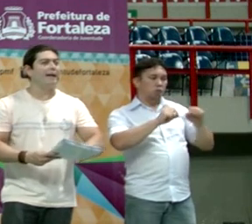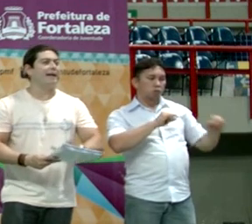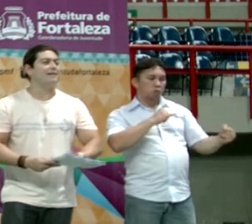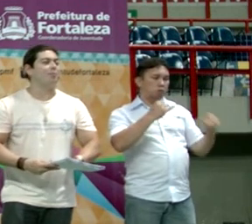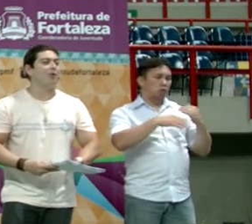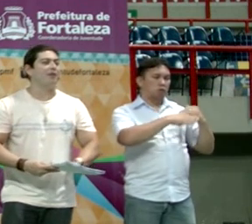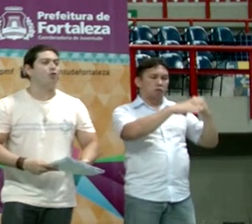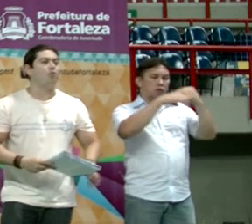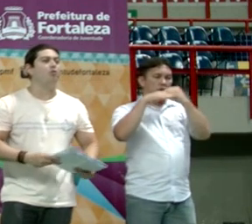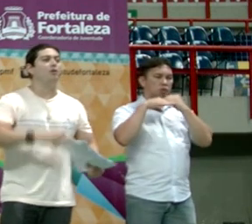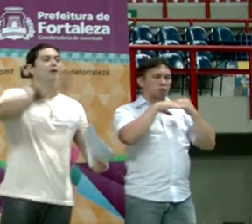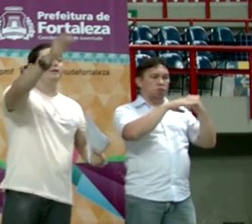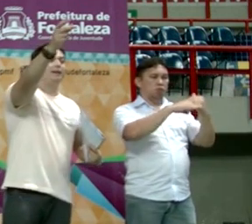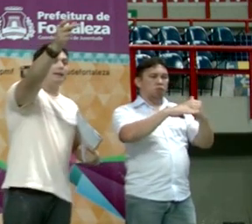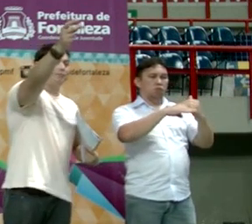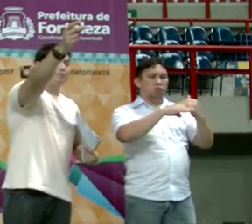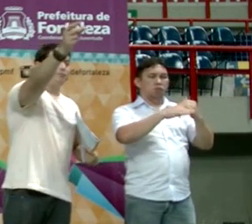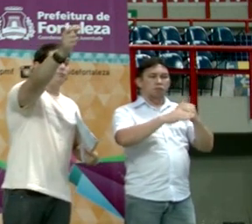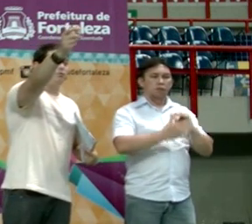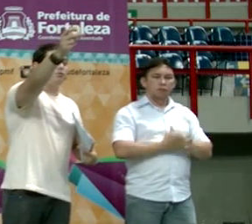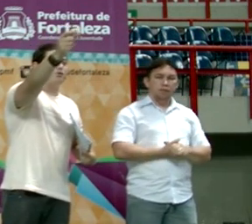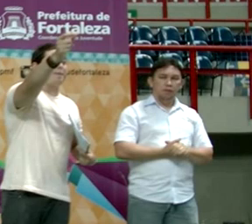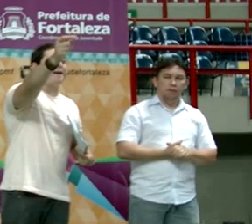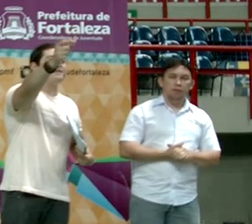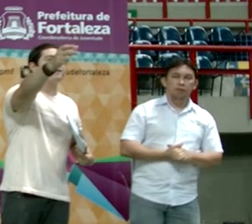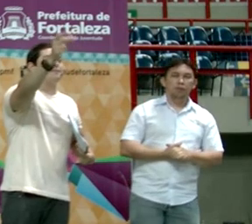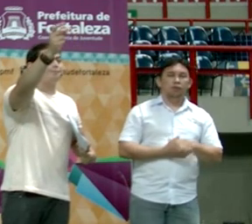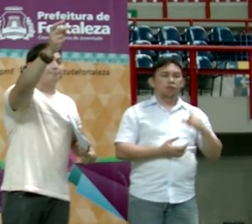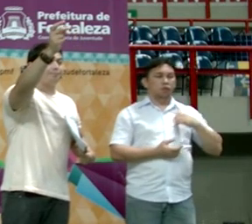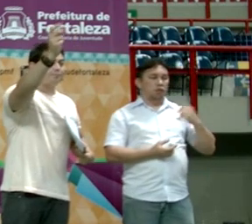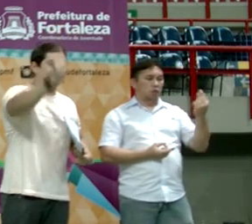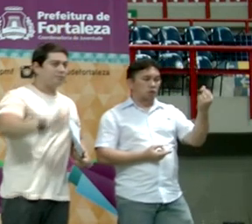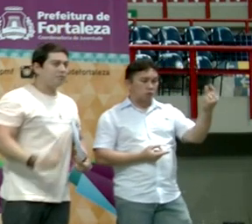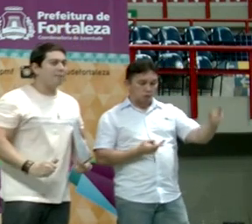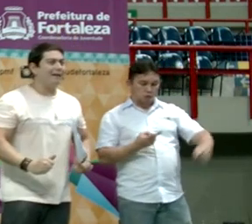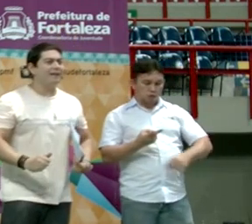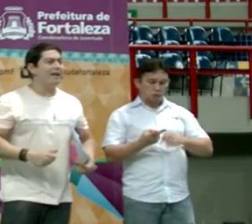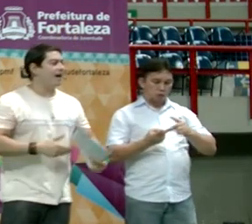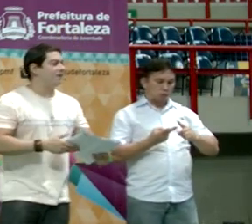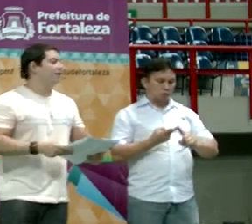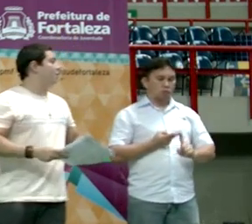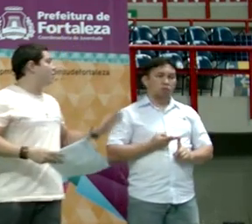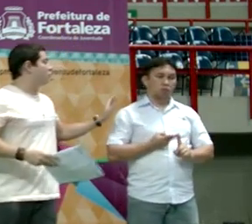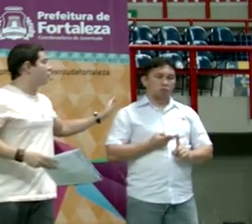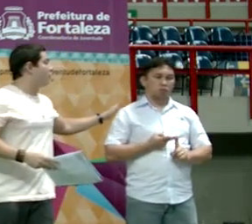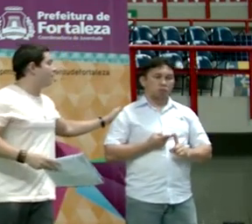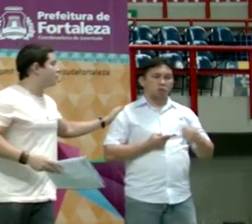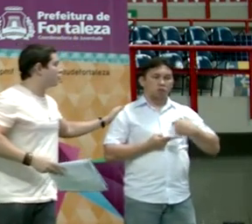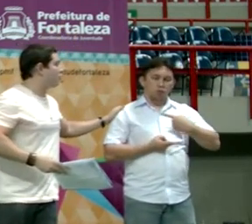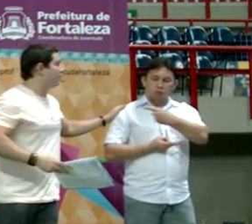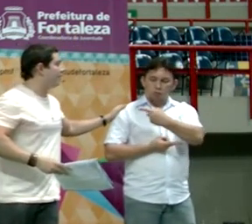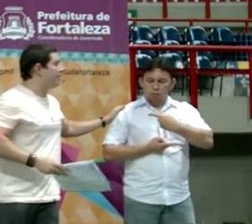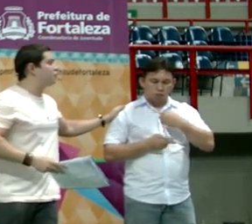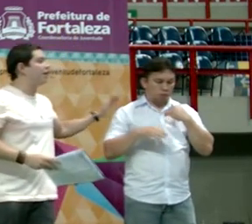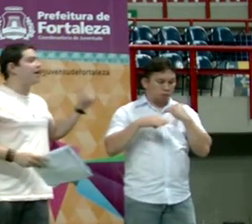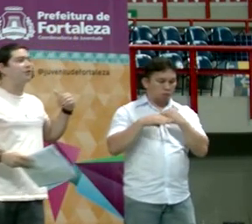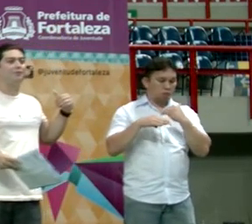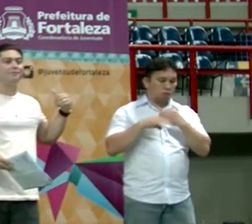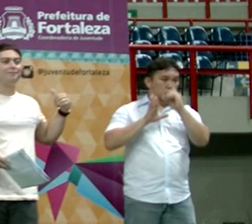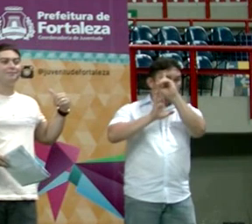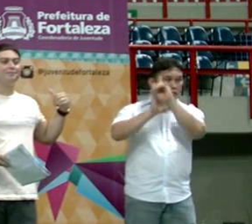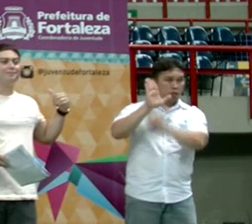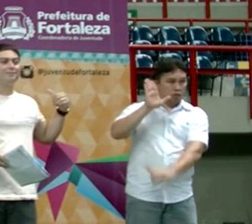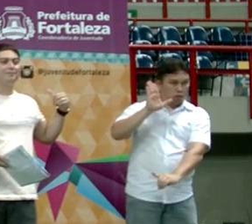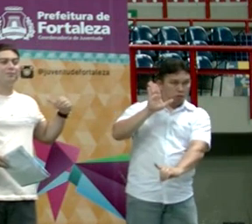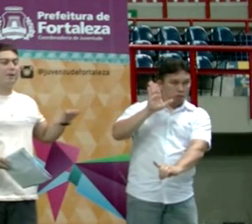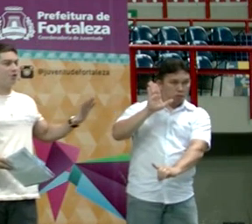proveito comum. O que quer dizer o proveito comum? Os bens materiais. Então, eu sou igual a este jovem em